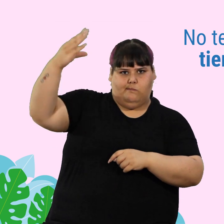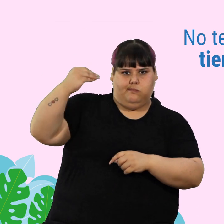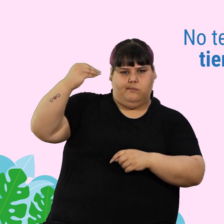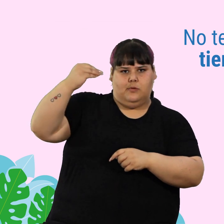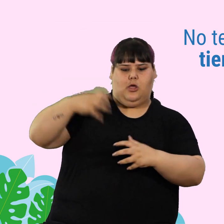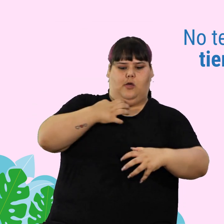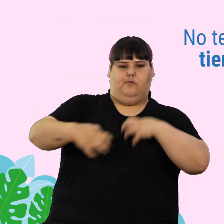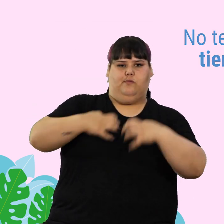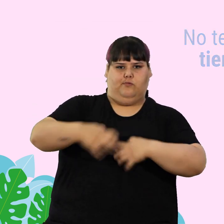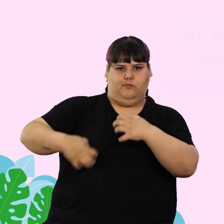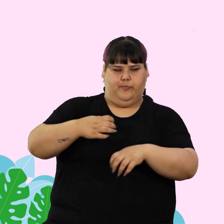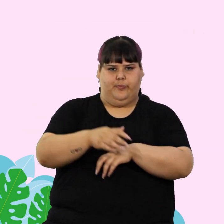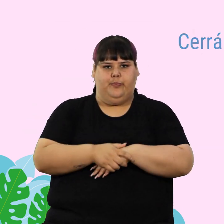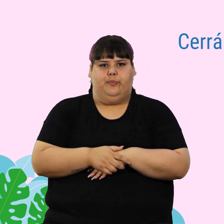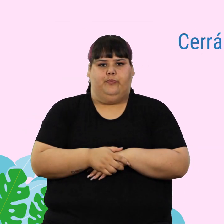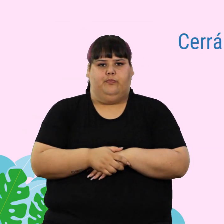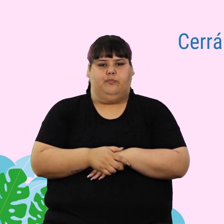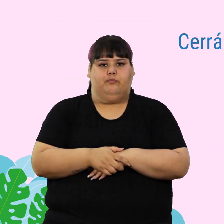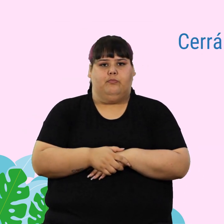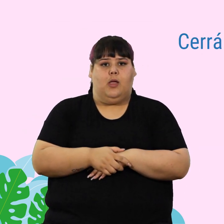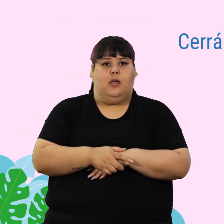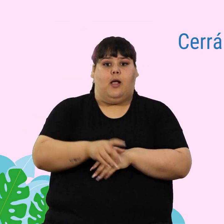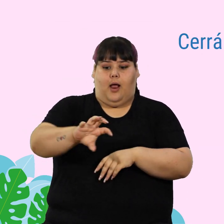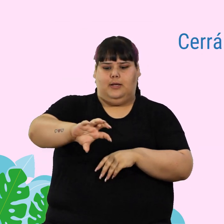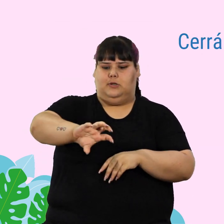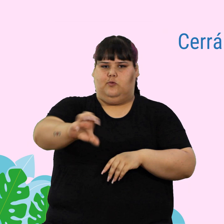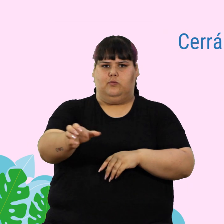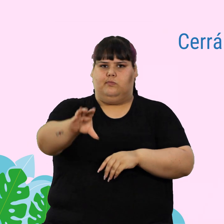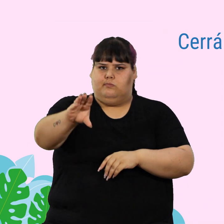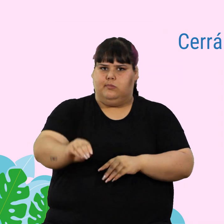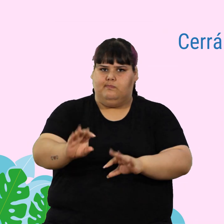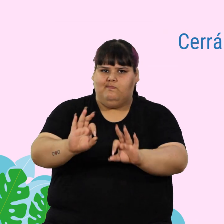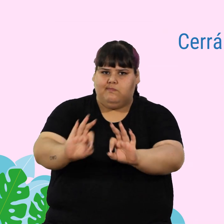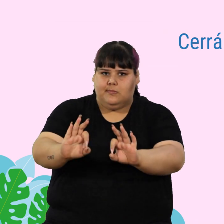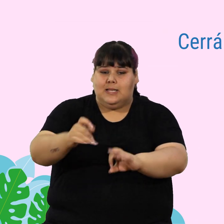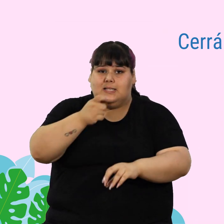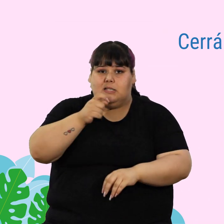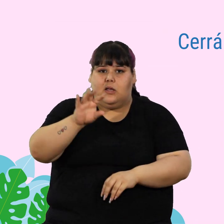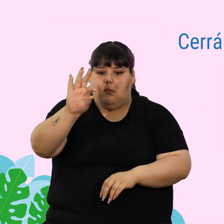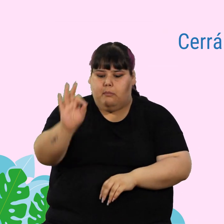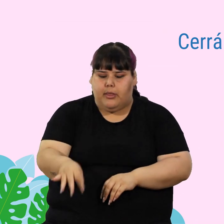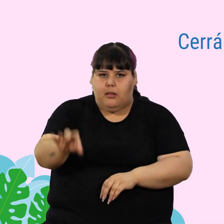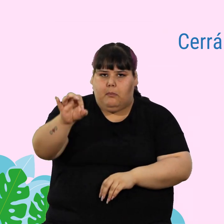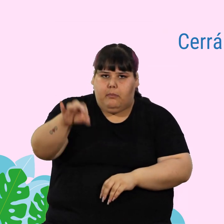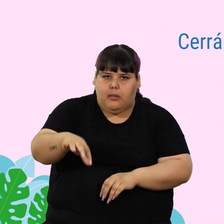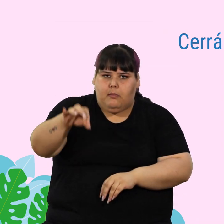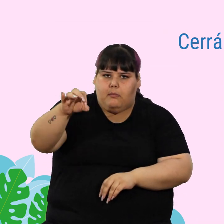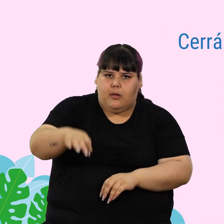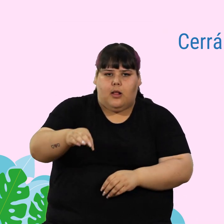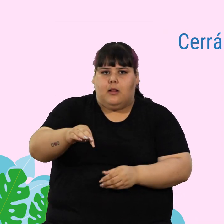pelo. Cerrá bien las canillas. Una canilla que gotea puede llegar a perder